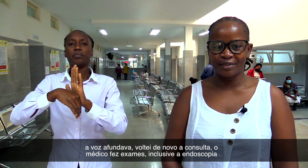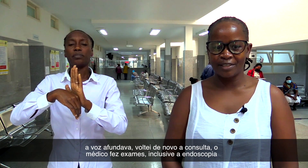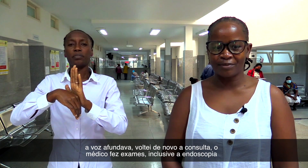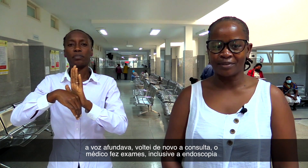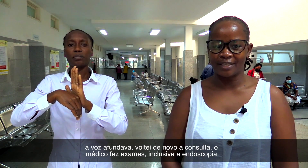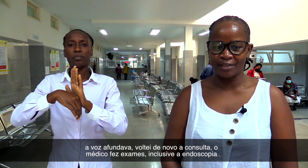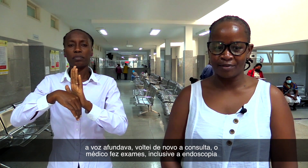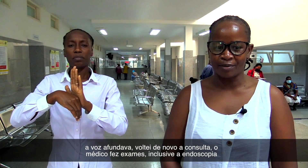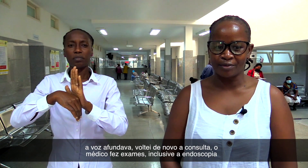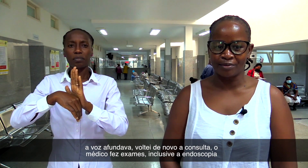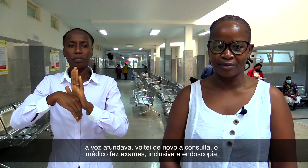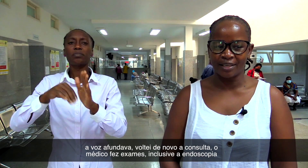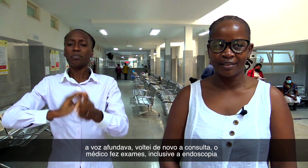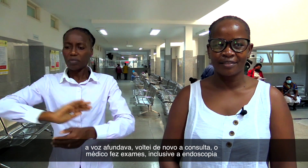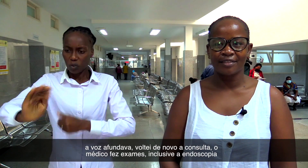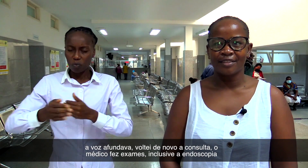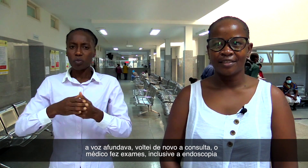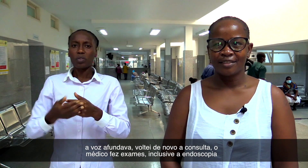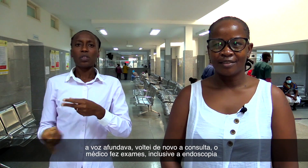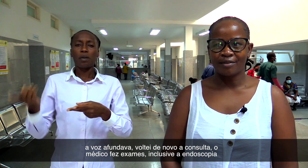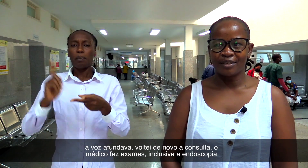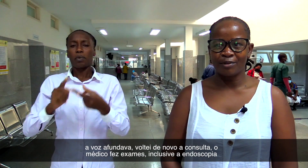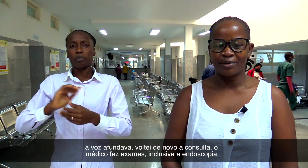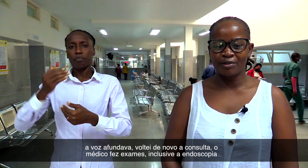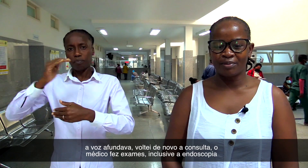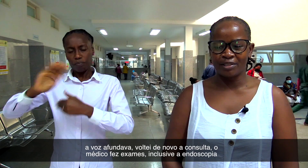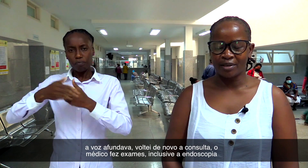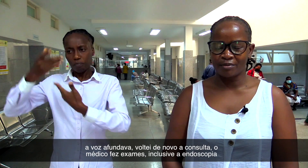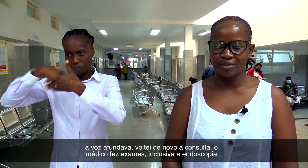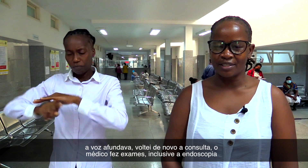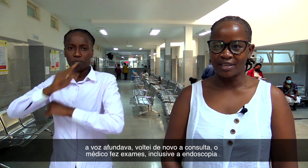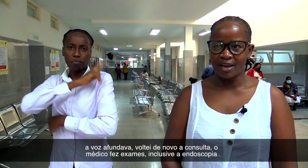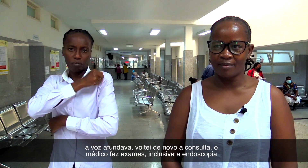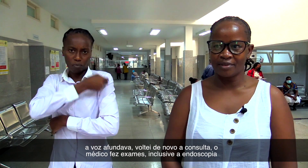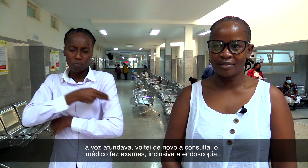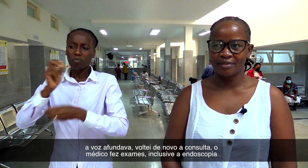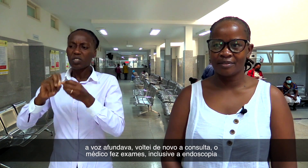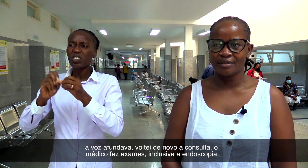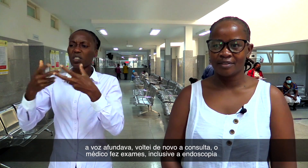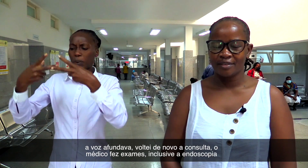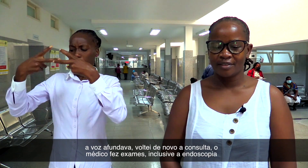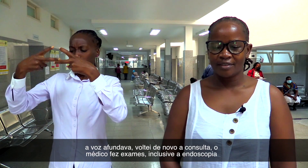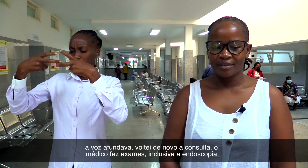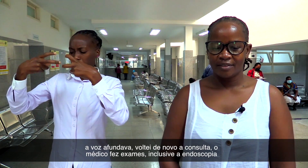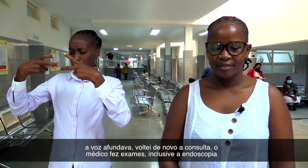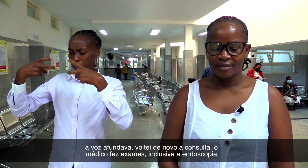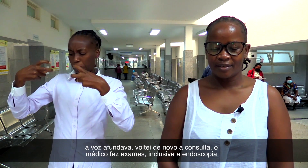Então, nisso, voltei de novo à consulta, onde o médico pediu alguns exames,